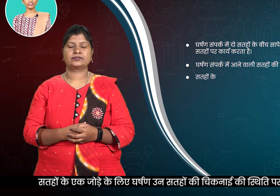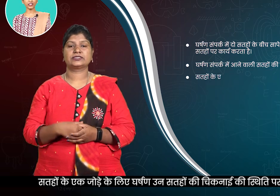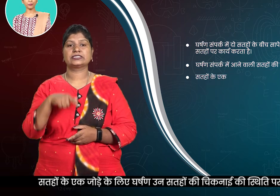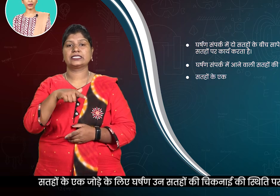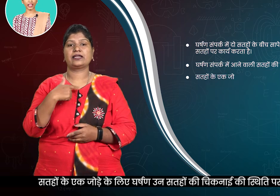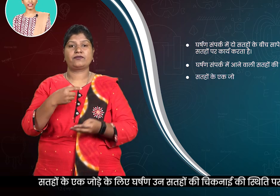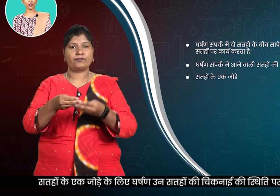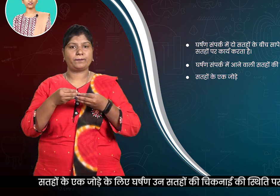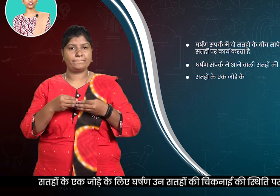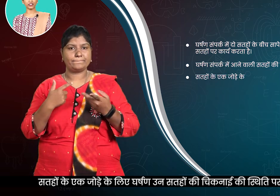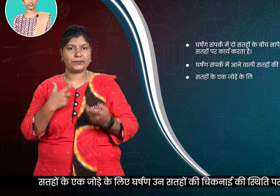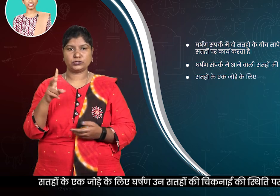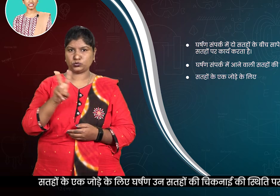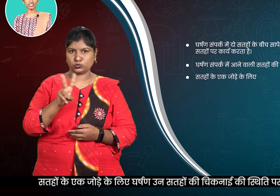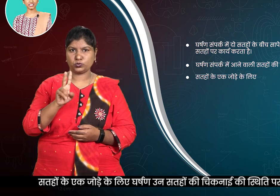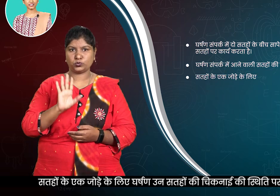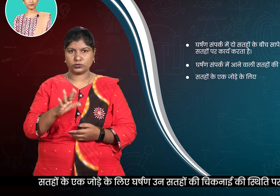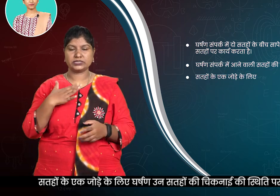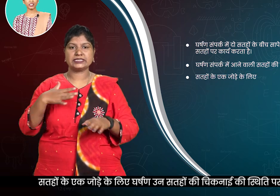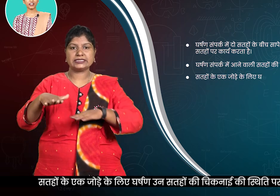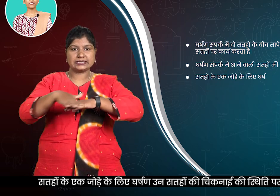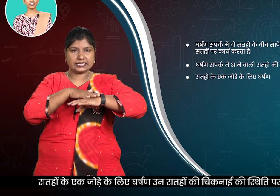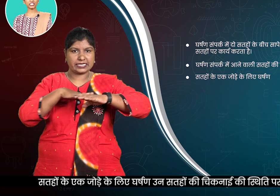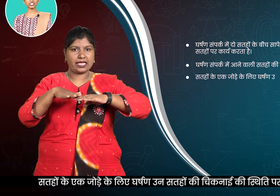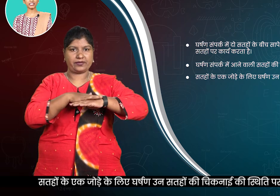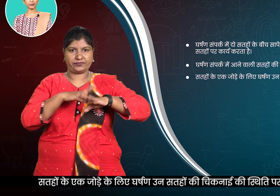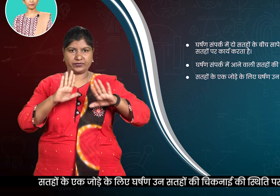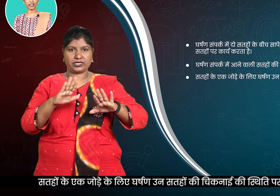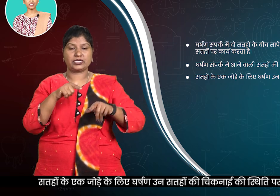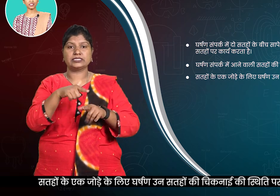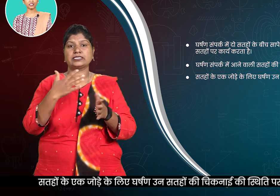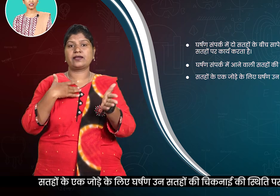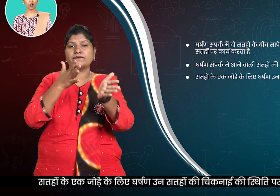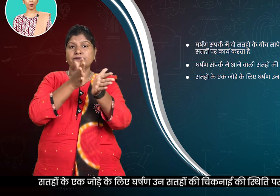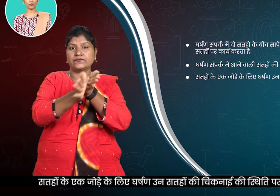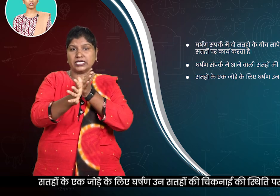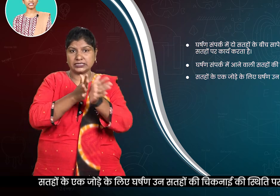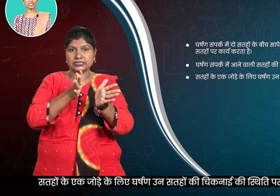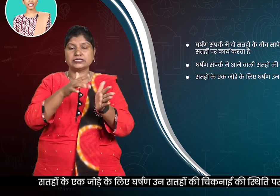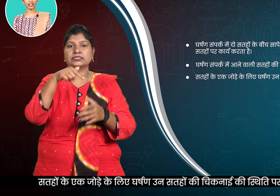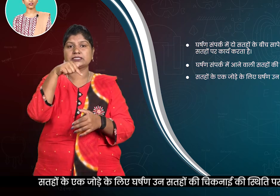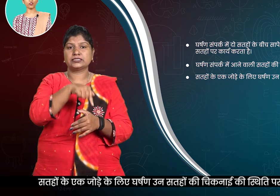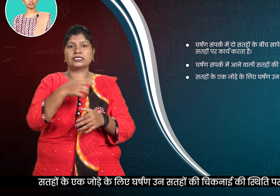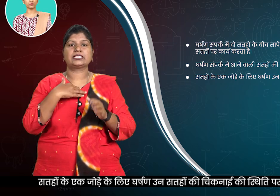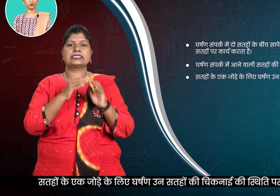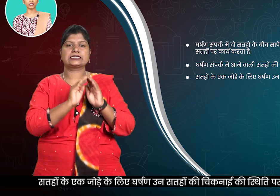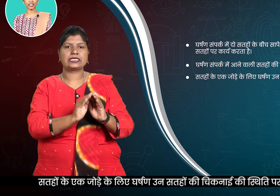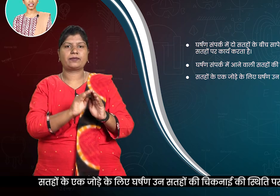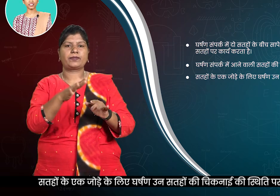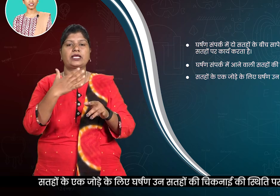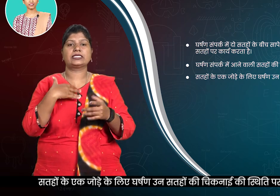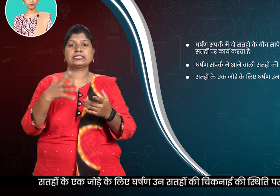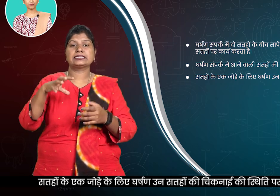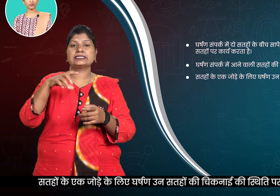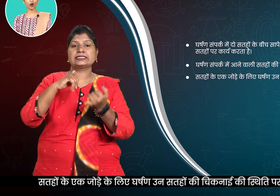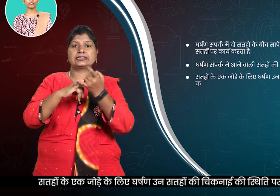सतों के एक जोड़े के लिए घर्षन उन सतों की चिकनाई की स्तिती पर निर्भर करता है